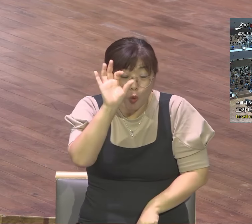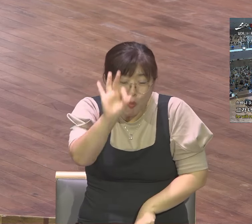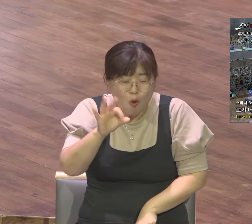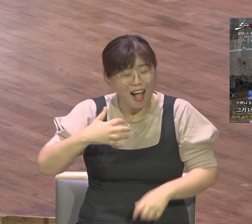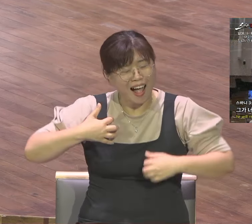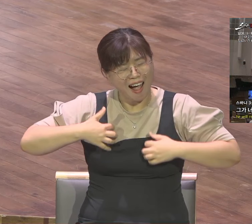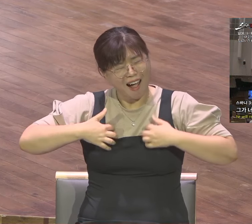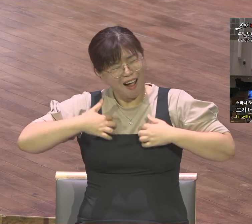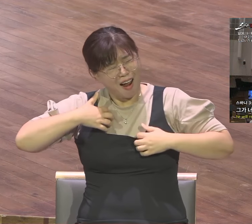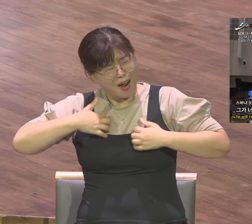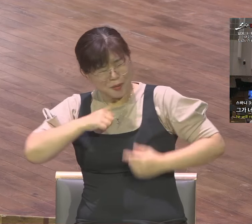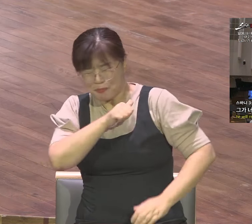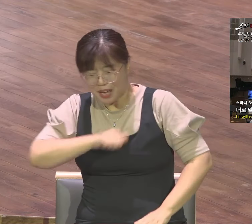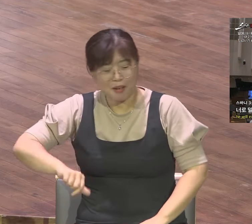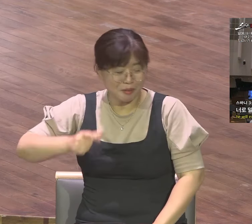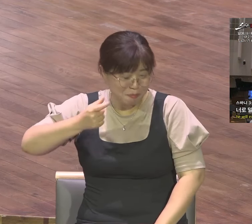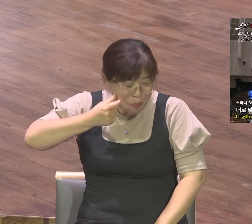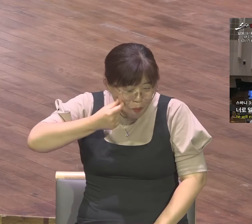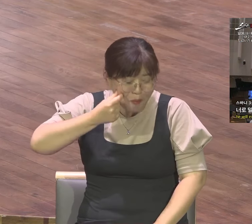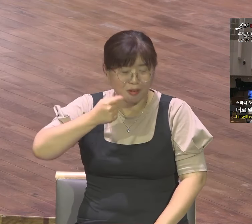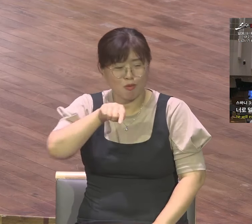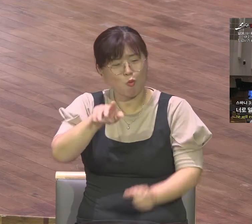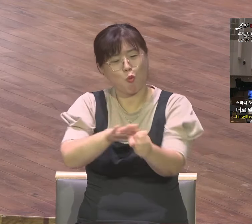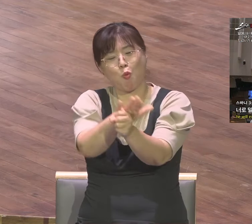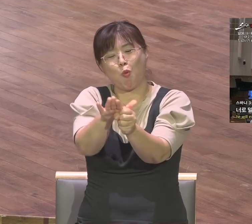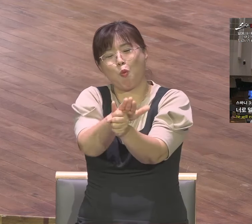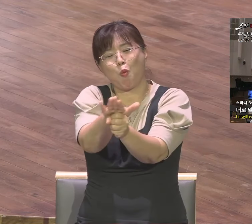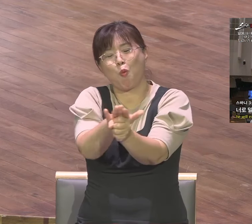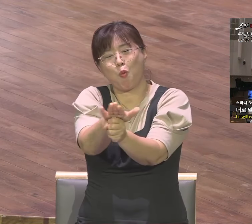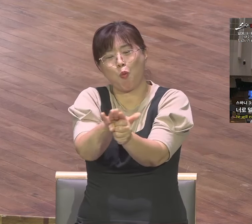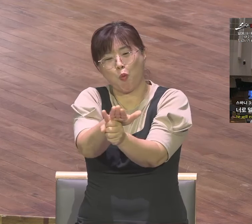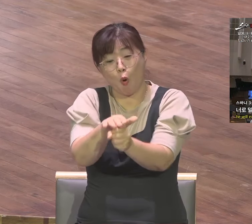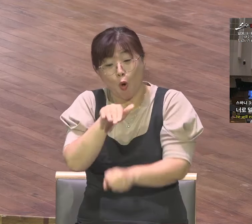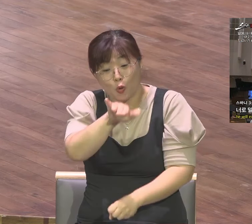못하시며 너를 잠잠히 사랑하시며 너로 말미암아